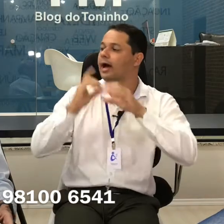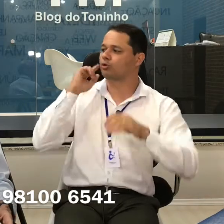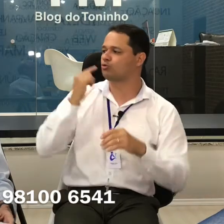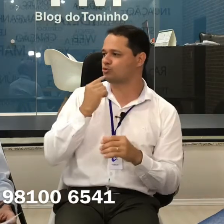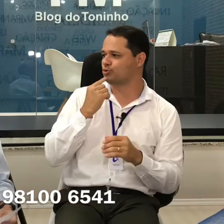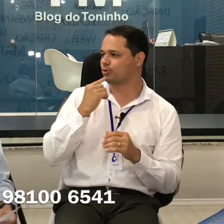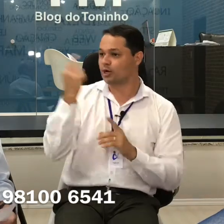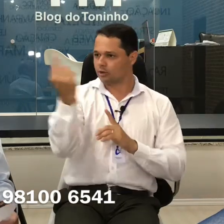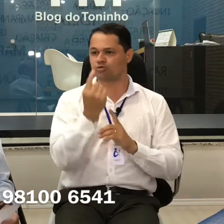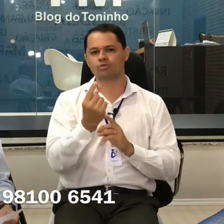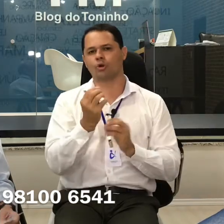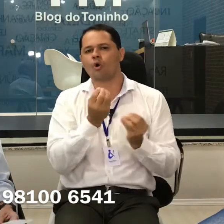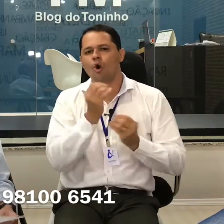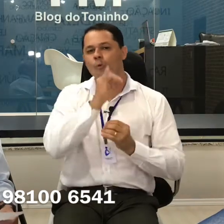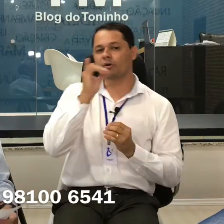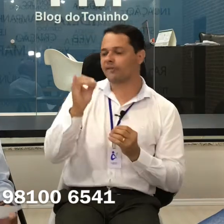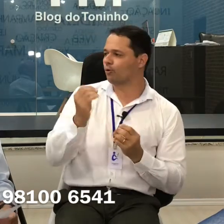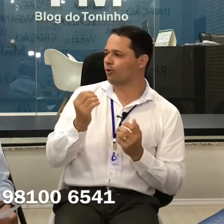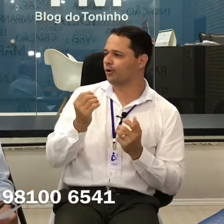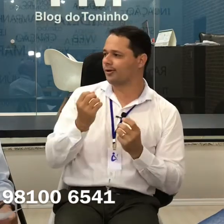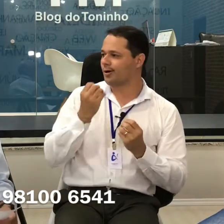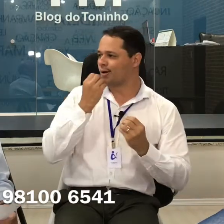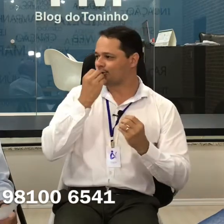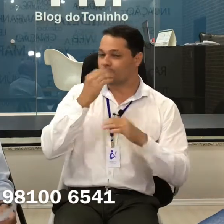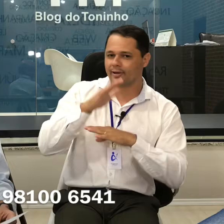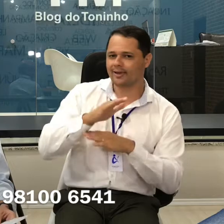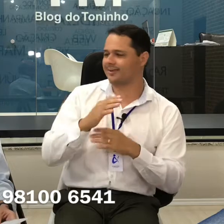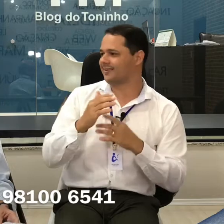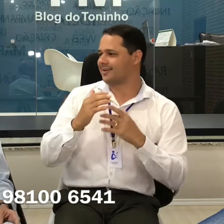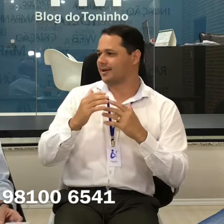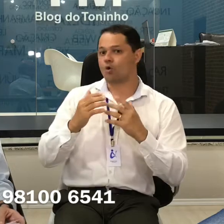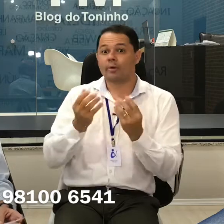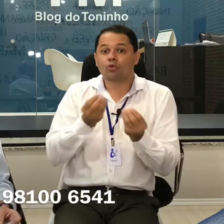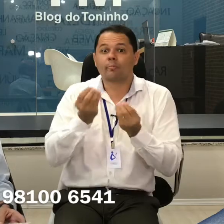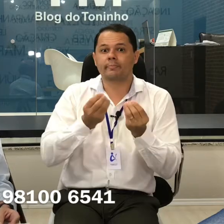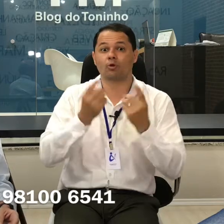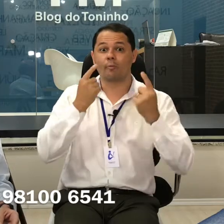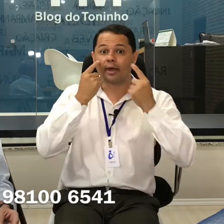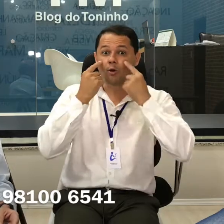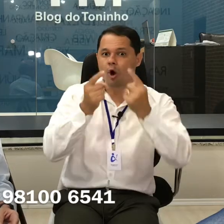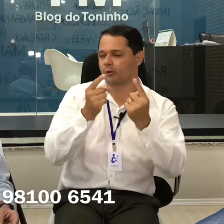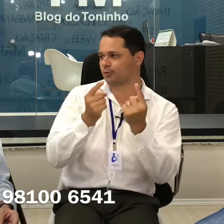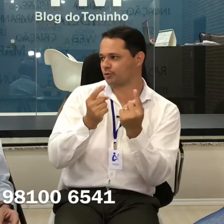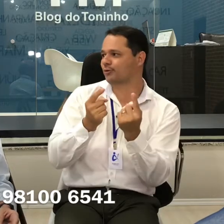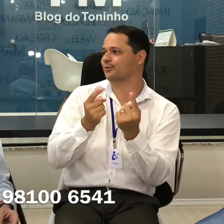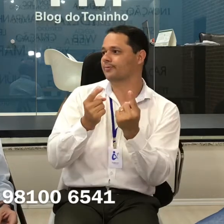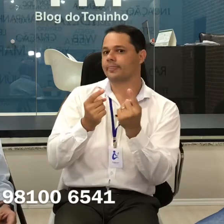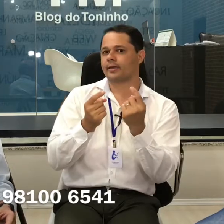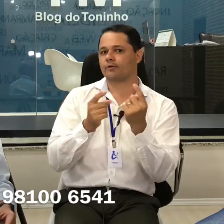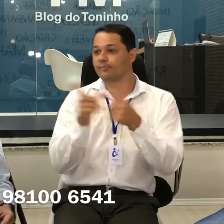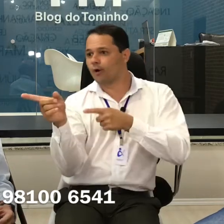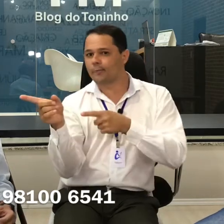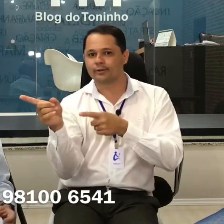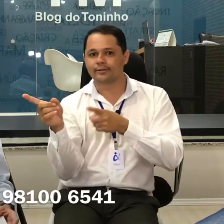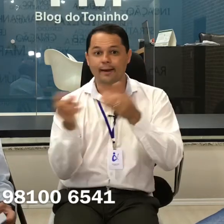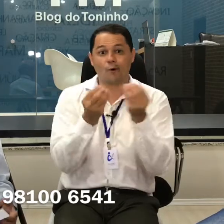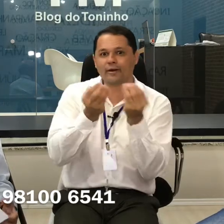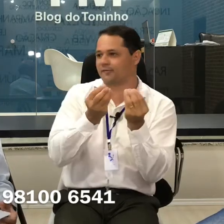com o surdo. Então o surdo chegou, como que eu falo oi, tudo bem? Como é que eu dou um primeiro? Eu olho para o surdo, eu olho para o intérprete, como é que eu